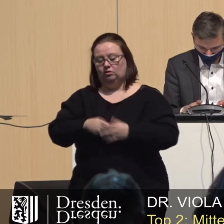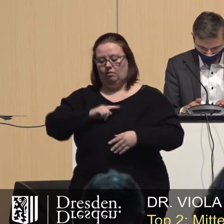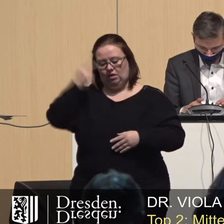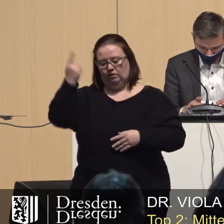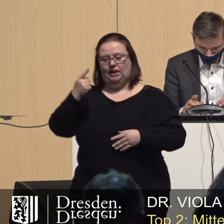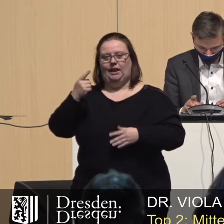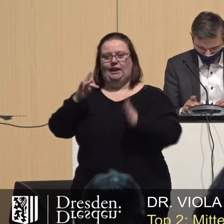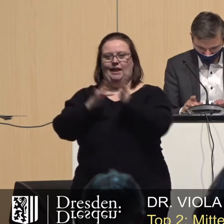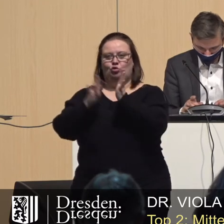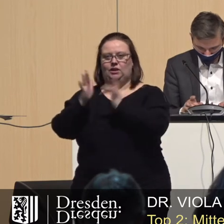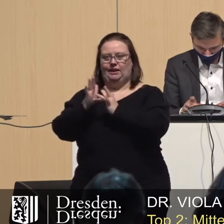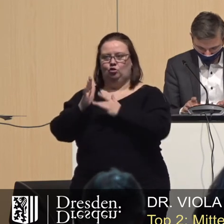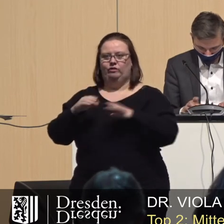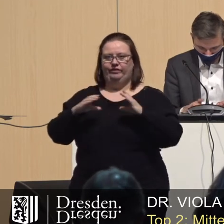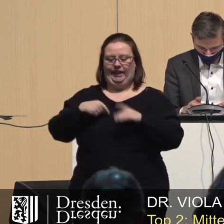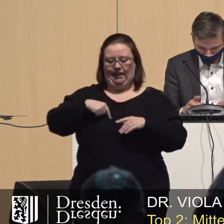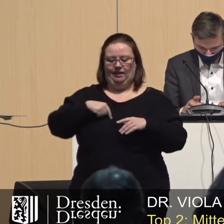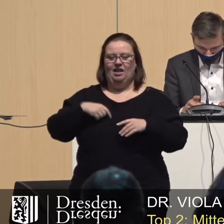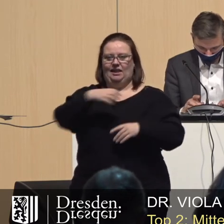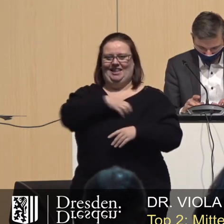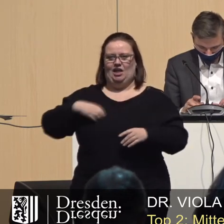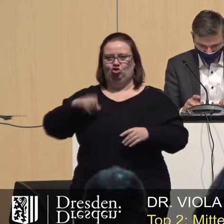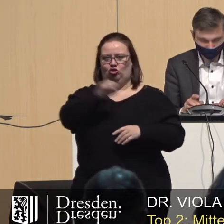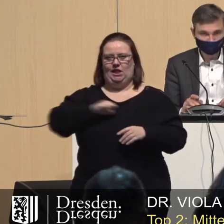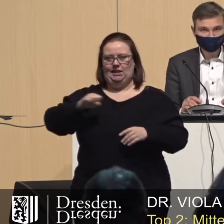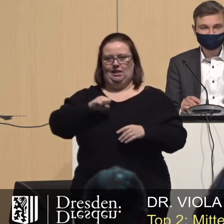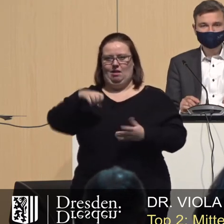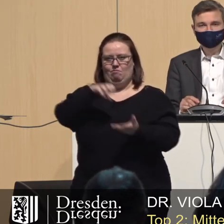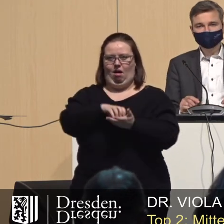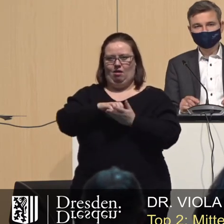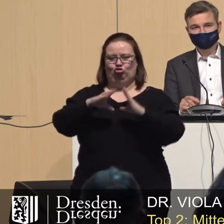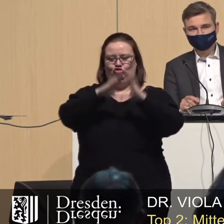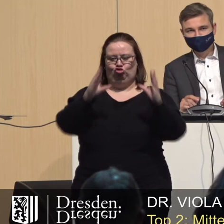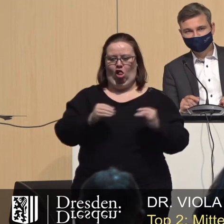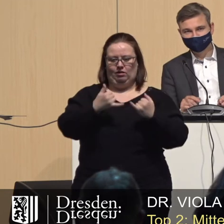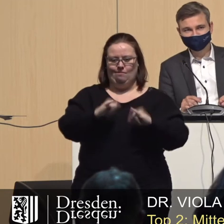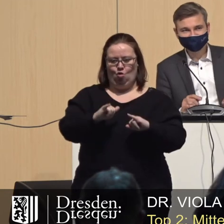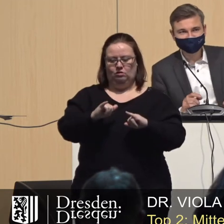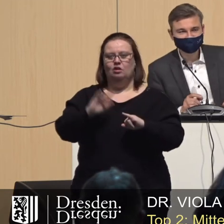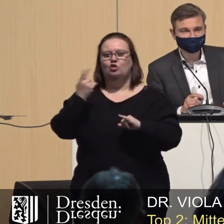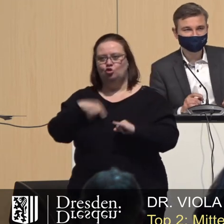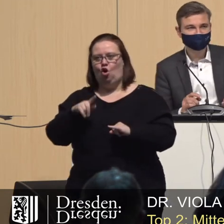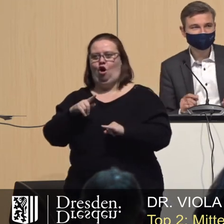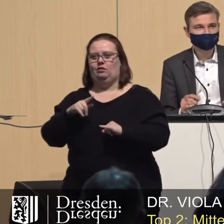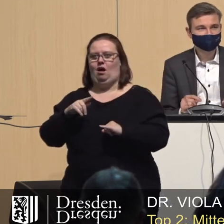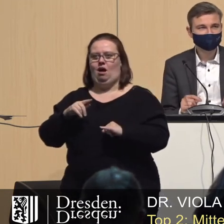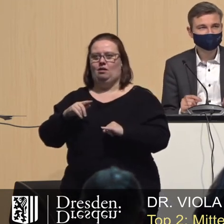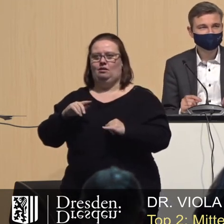Christus nicht auf dem Christstollen des Dresdner Striezelmarktes geboren, sondern in einer